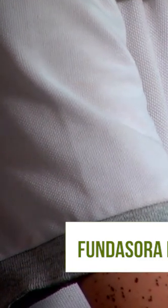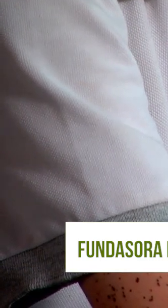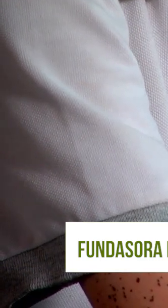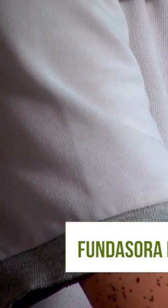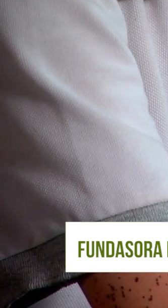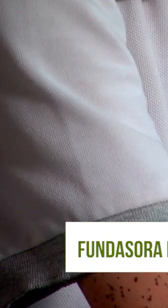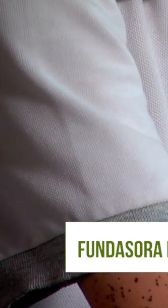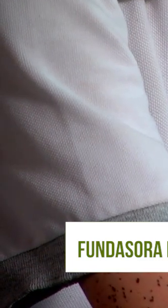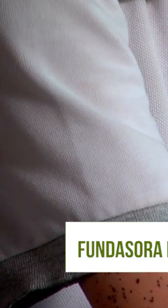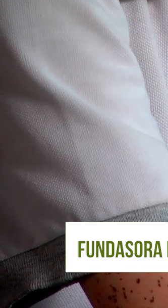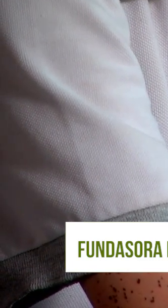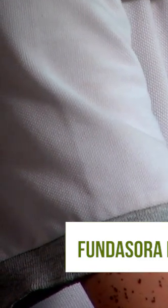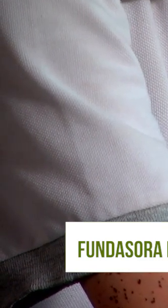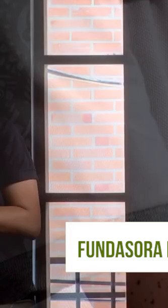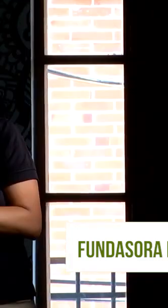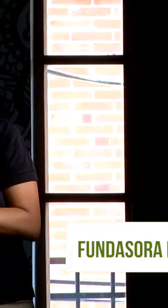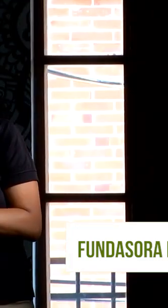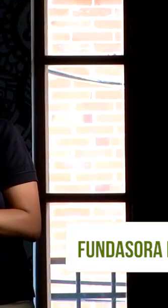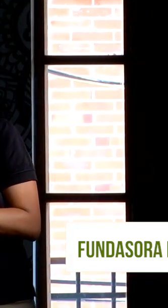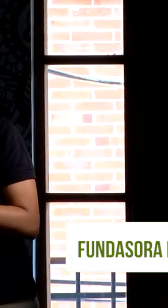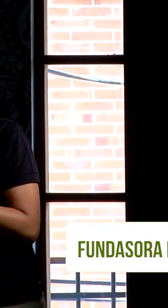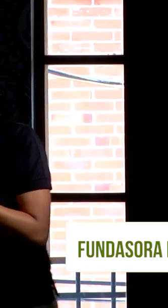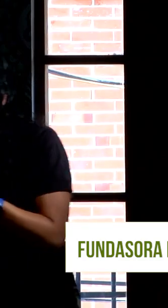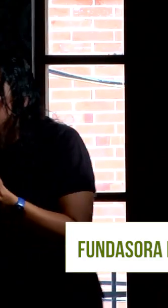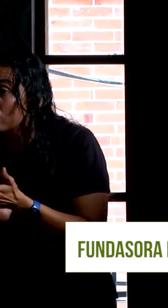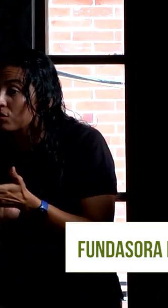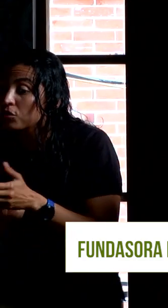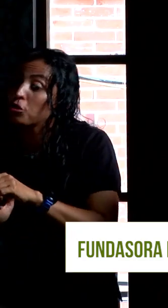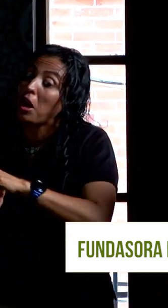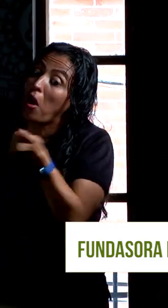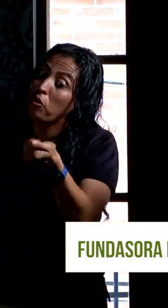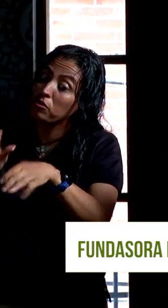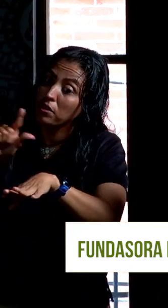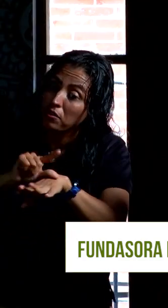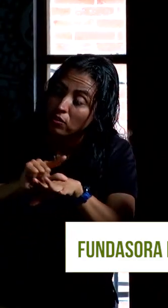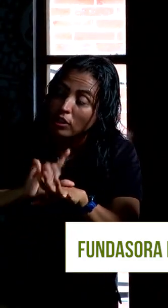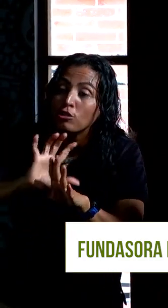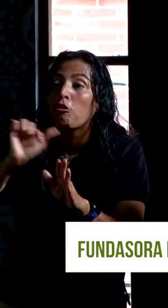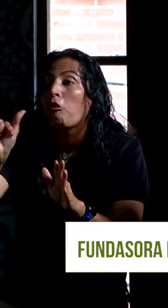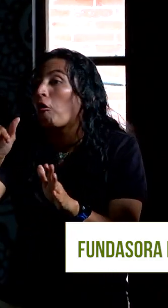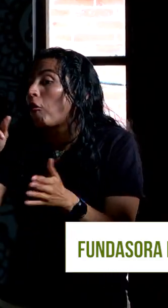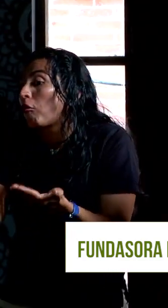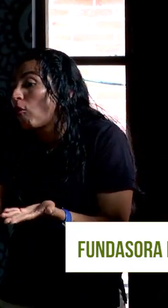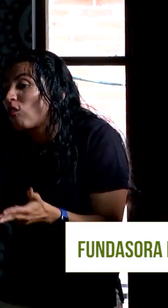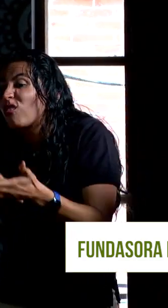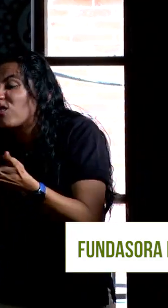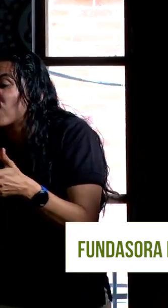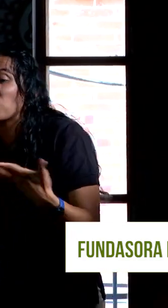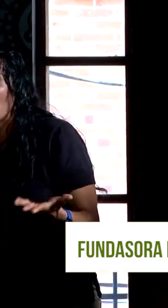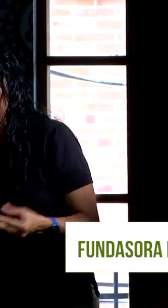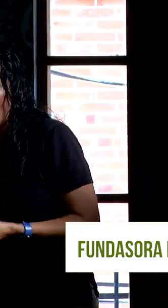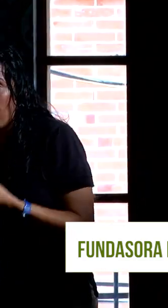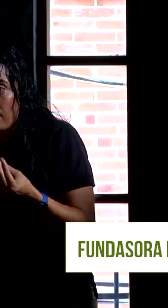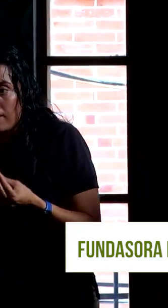formalizando la adición hasta el 29 de febrero, pero ya